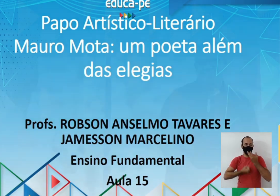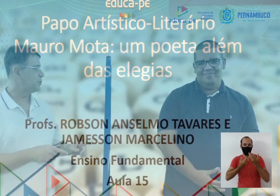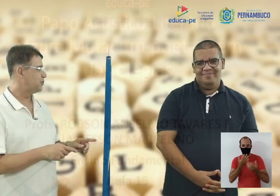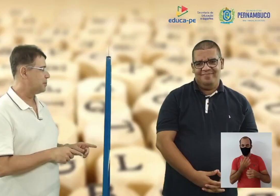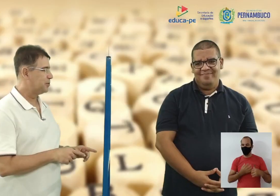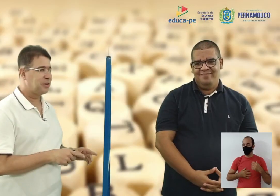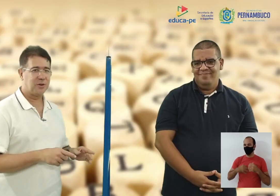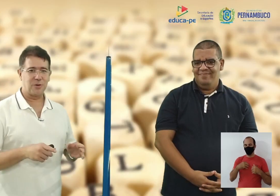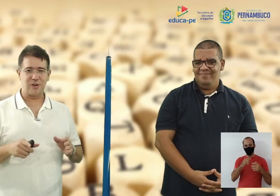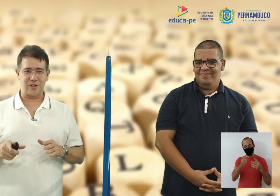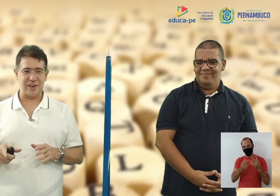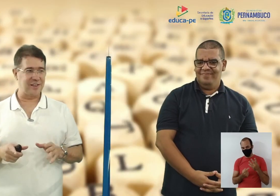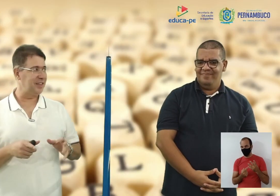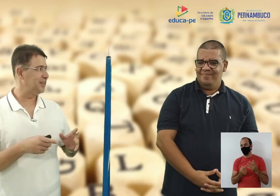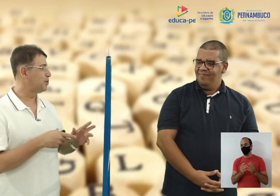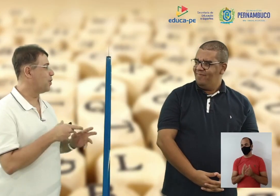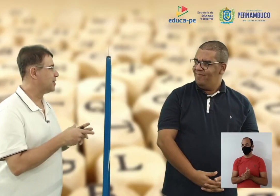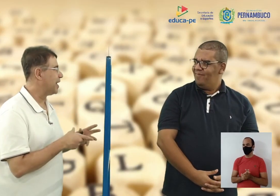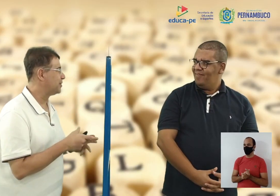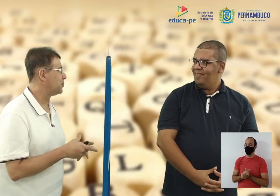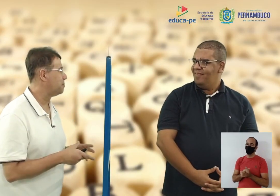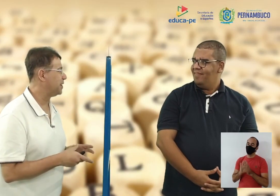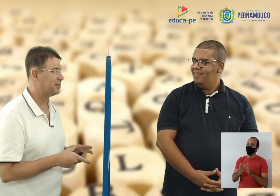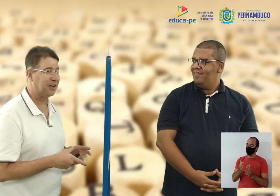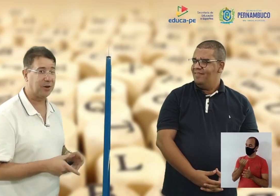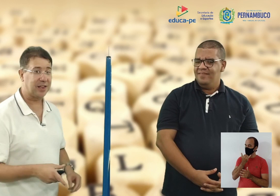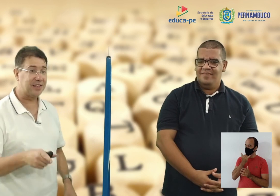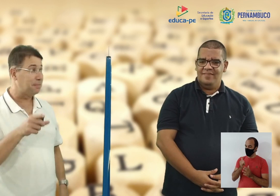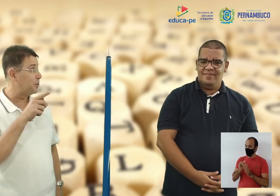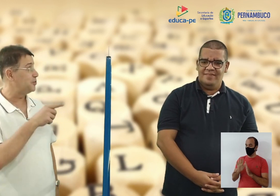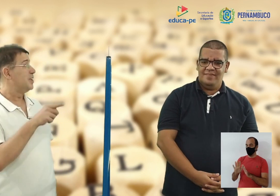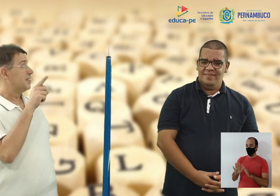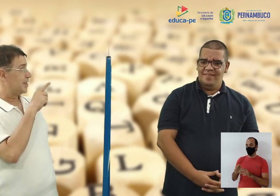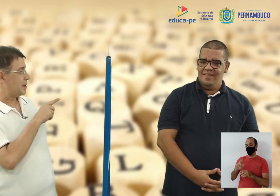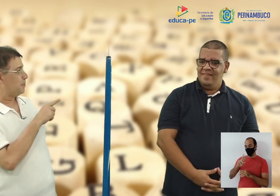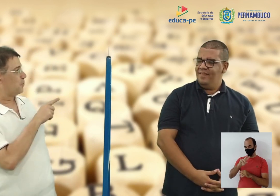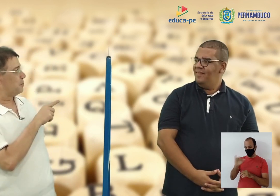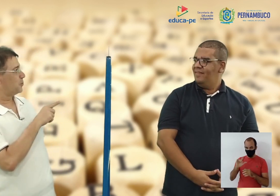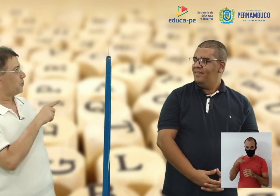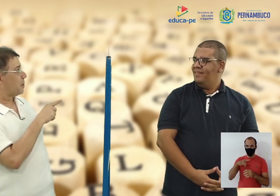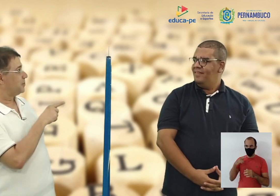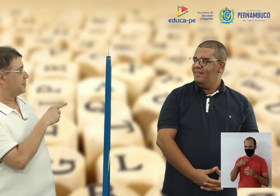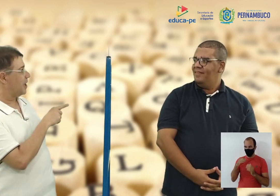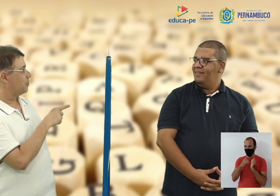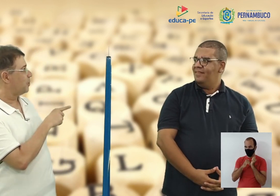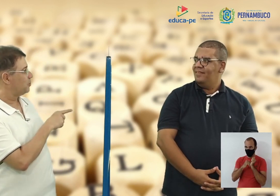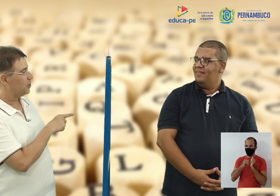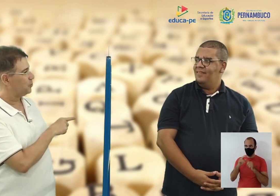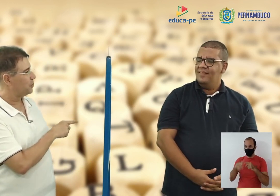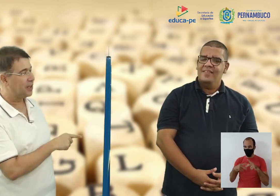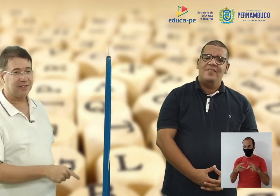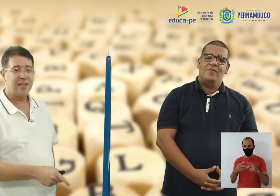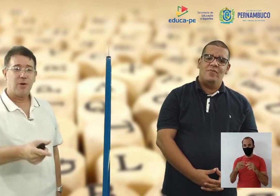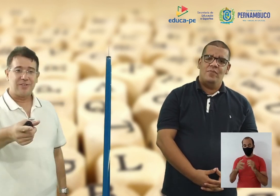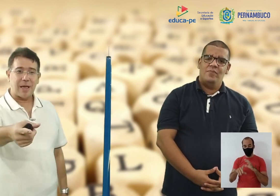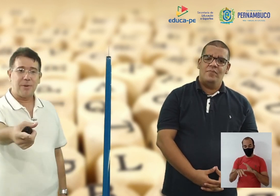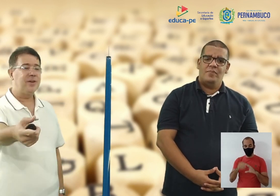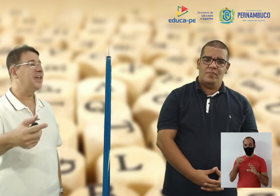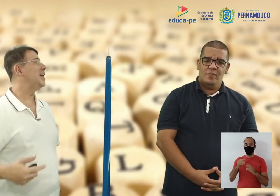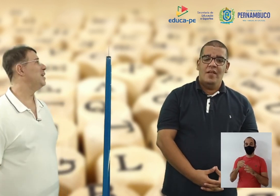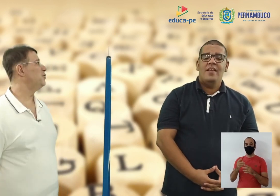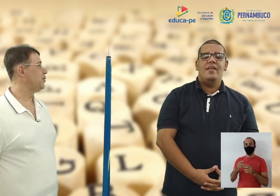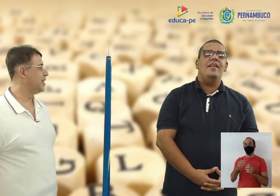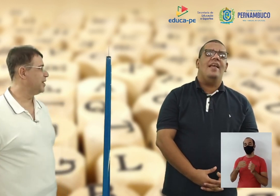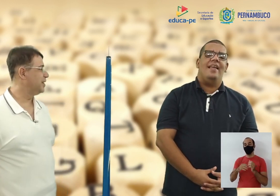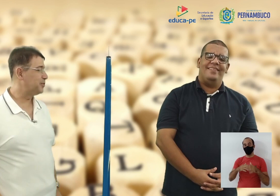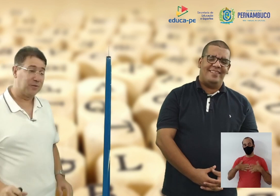Ô professor Jamerson, eu não gostaria de cortar a surpresa agora, que daqui a pouco vamos ensinar ao nosso estudante saber o que